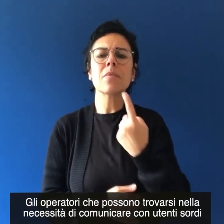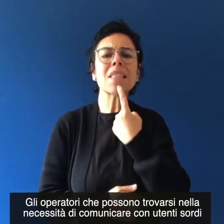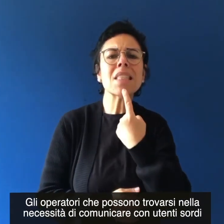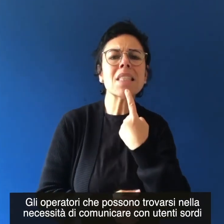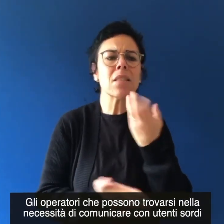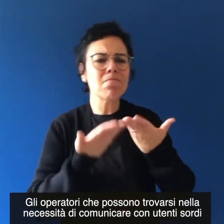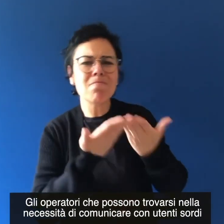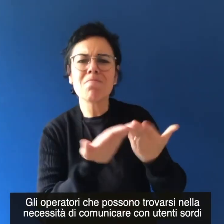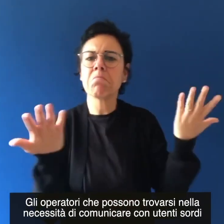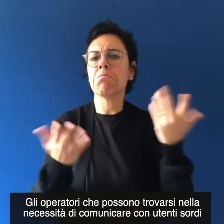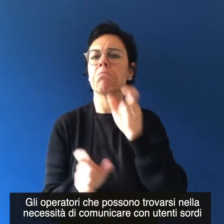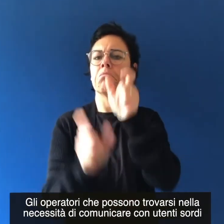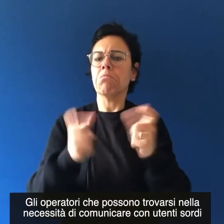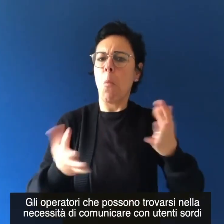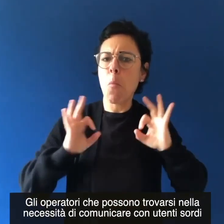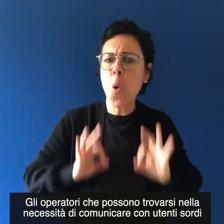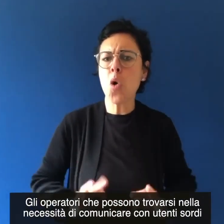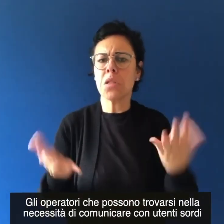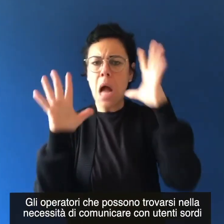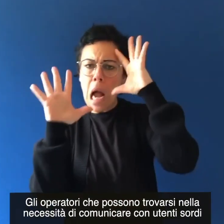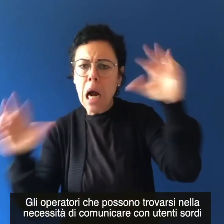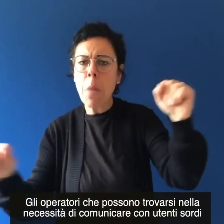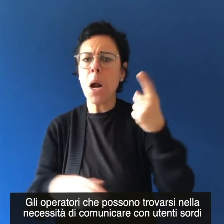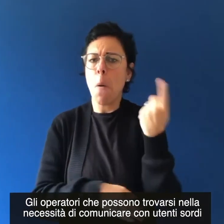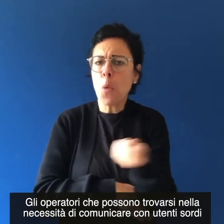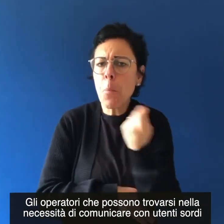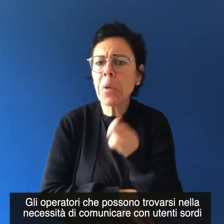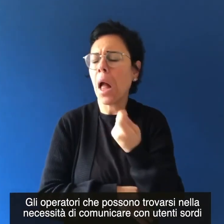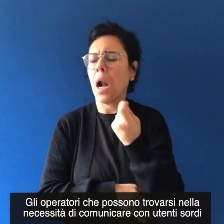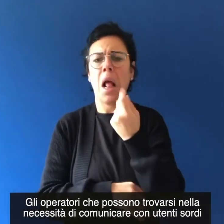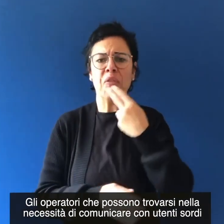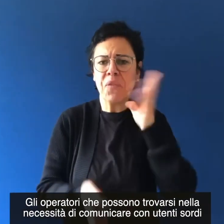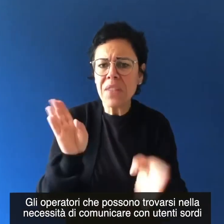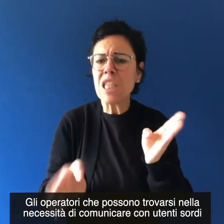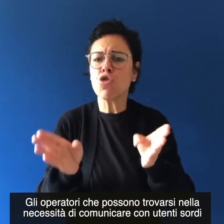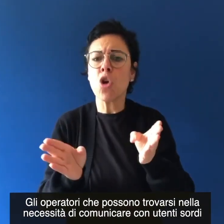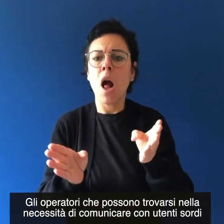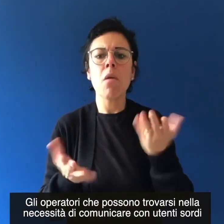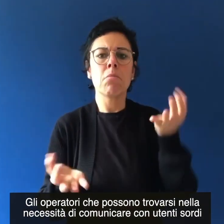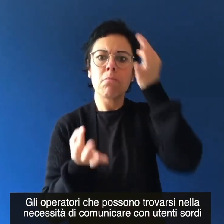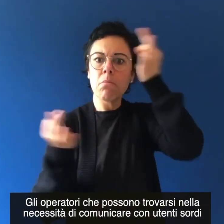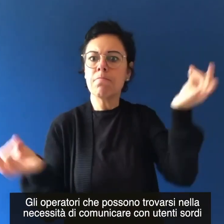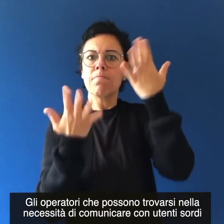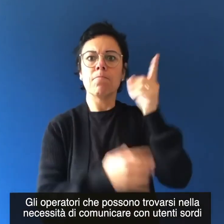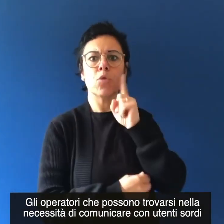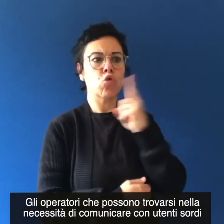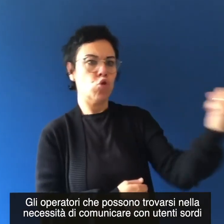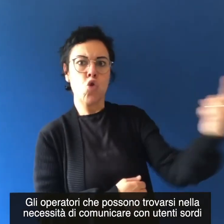operatori che possono trovarsi nella necessità di dover comunicare con utenti